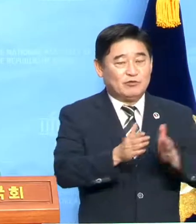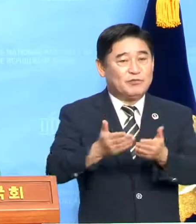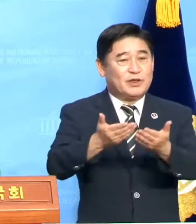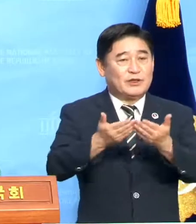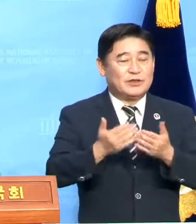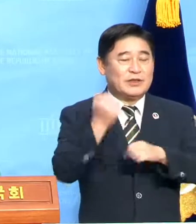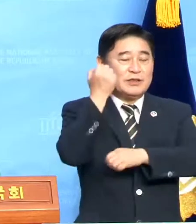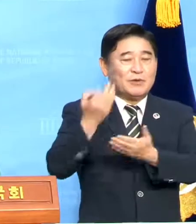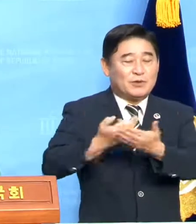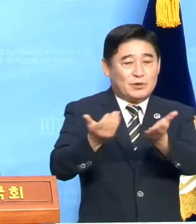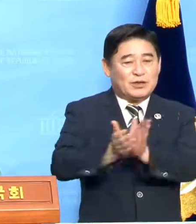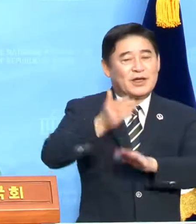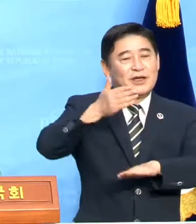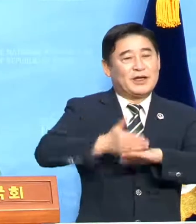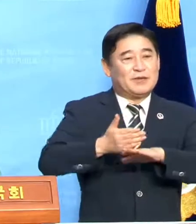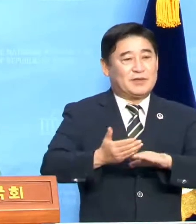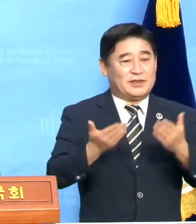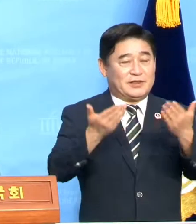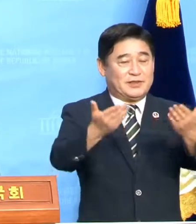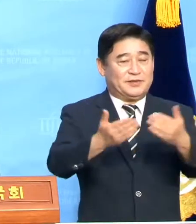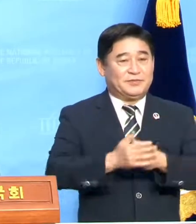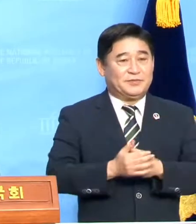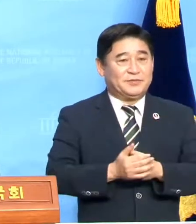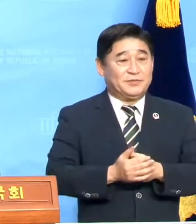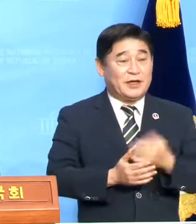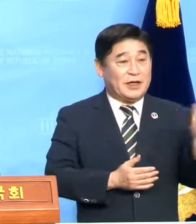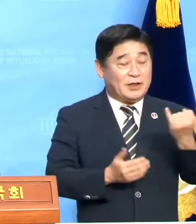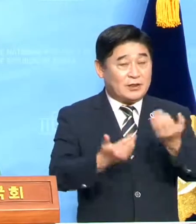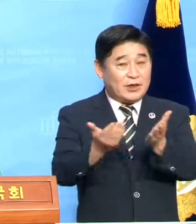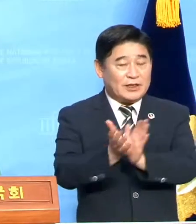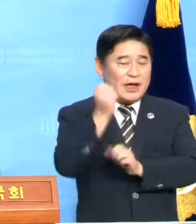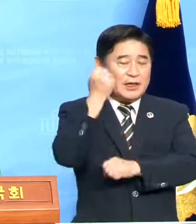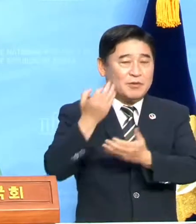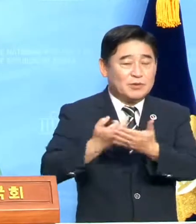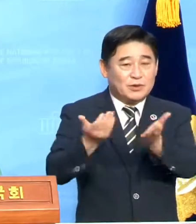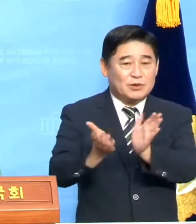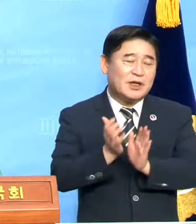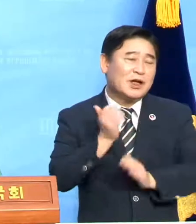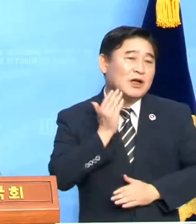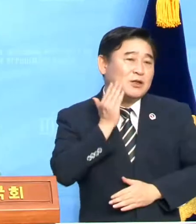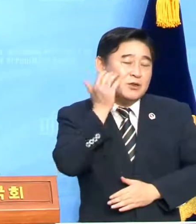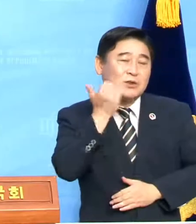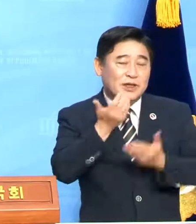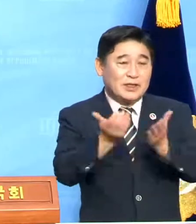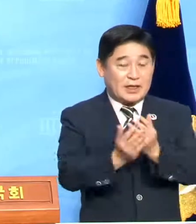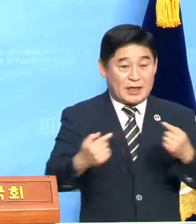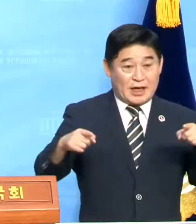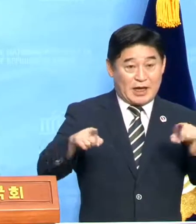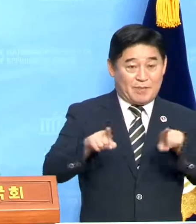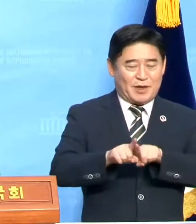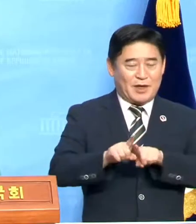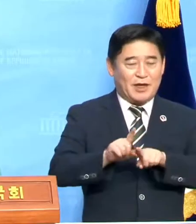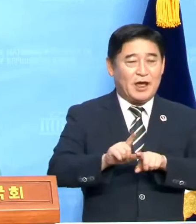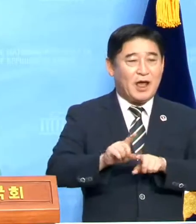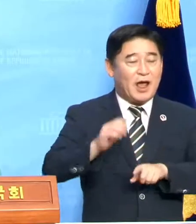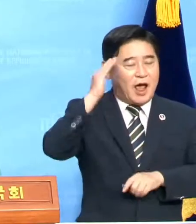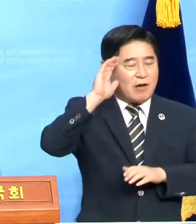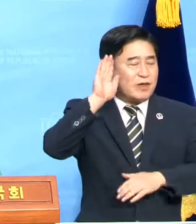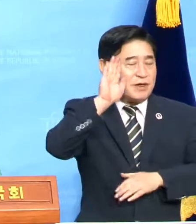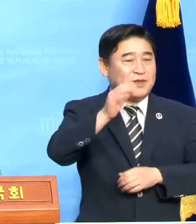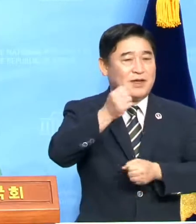기본소득 땅에 감사인사드립니다 또한 여성의 당 기본소득 땅 녹색당이 함께 더 나은 대한민국의 미래를